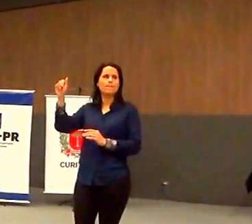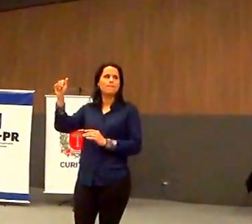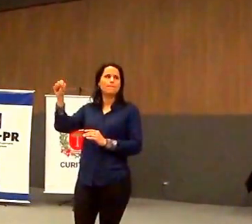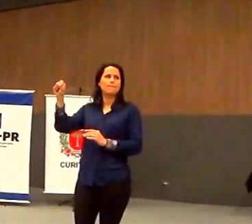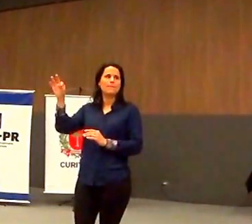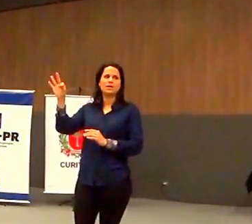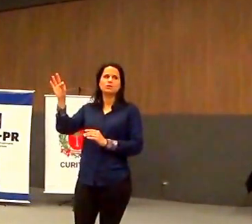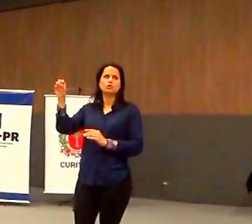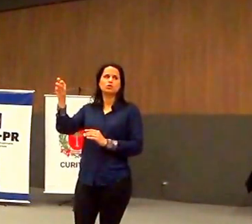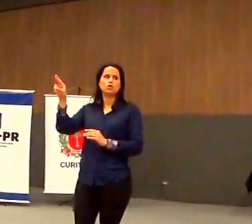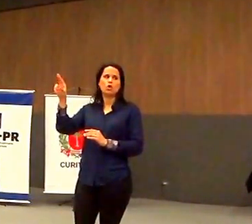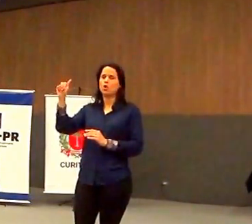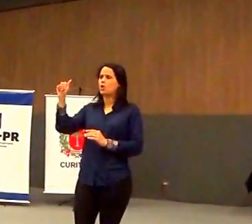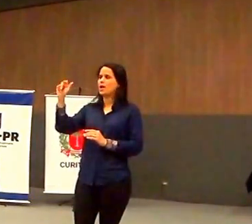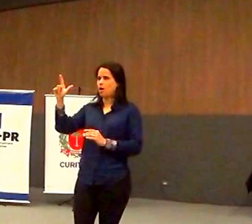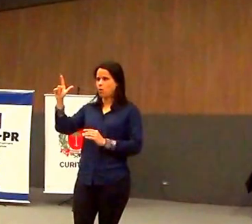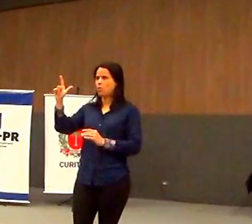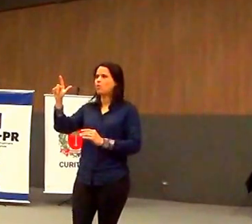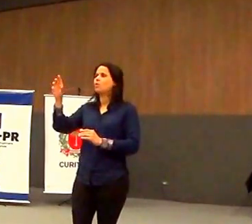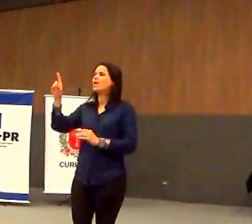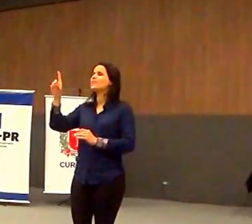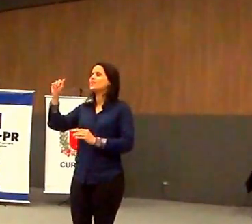pastoraldapessoaidosa.org.br. Ok?